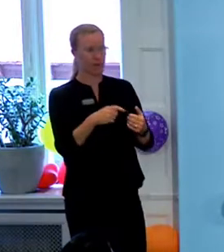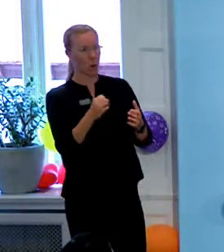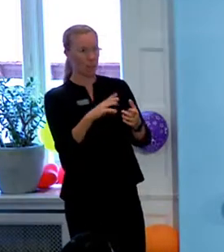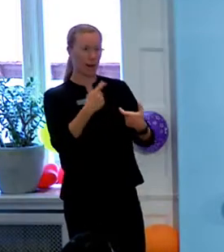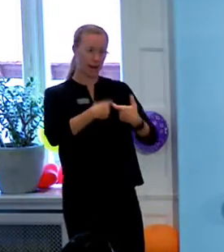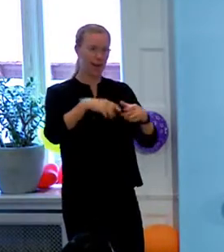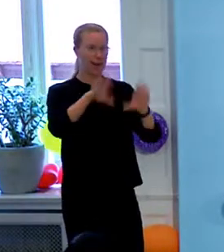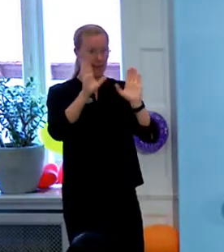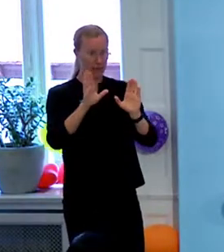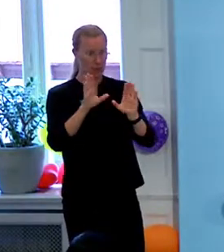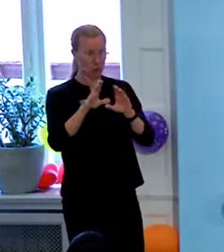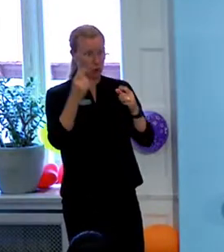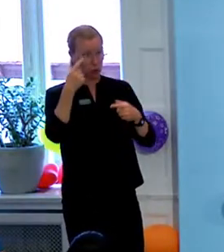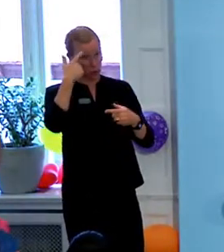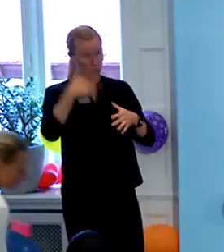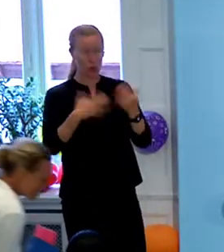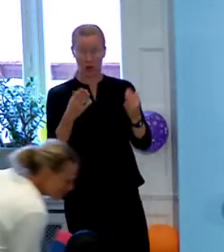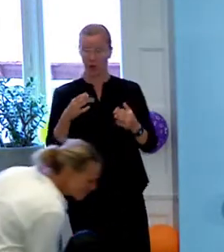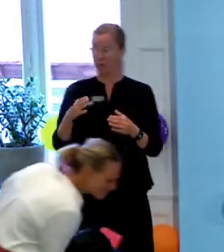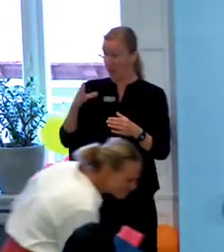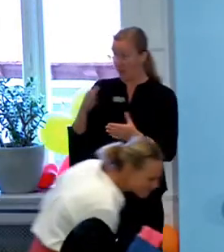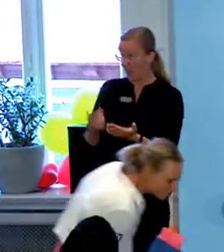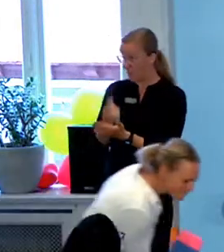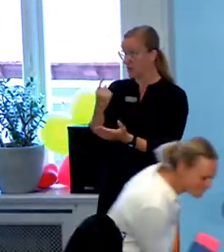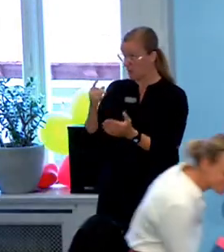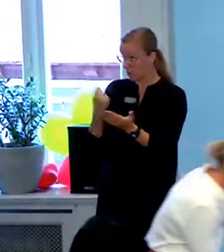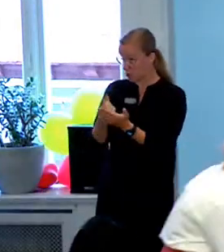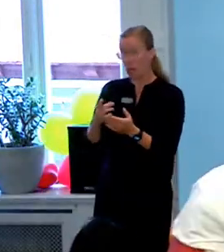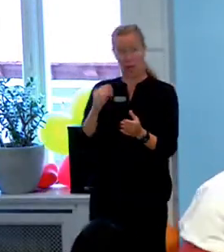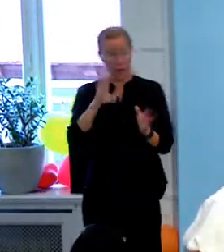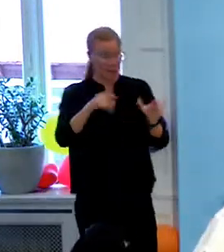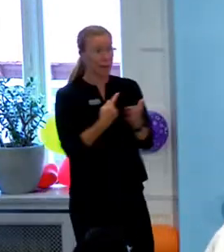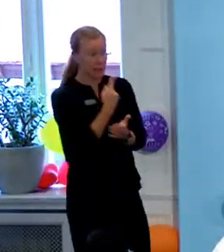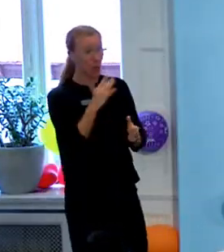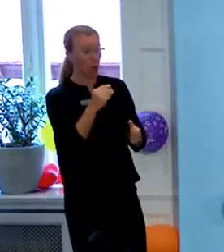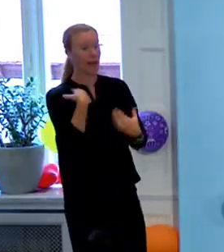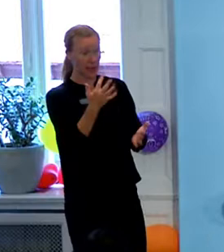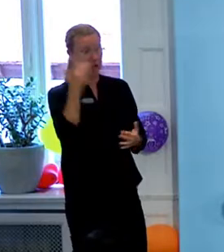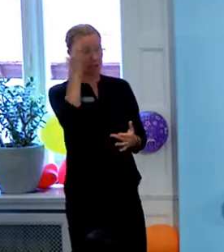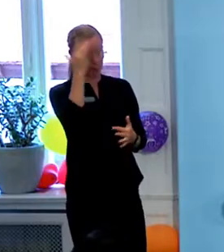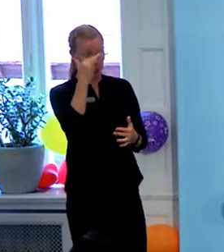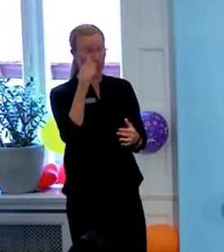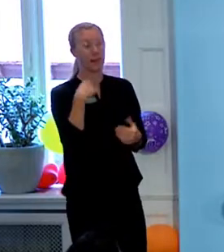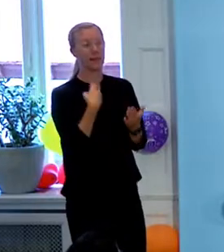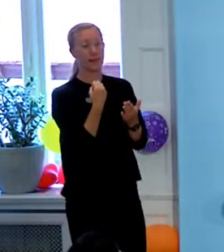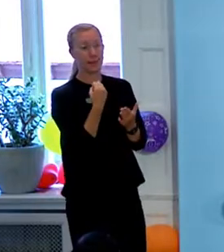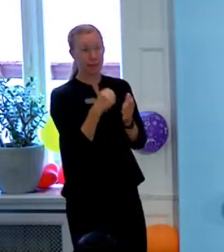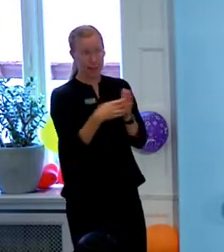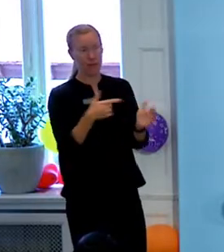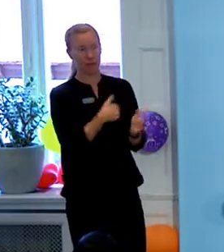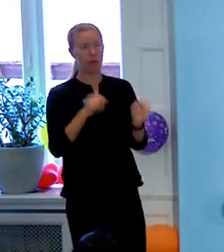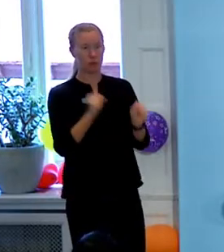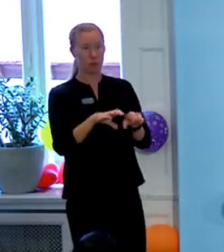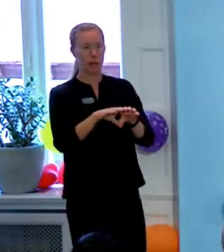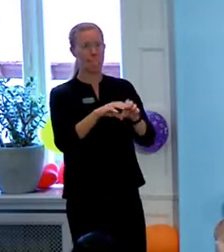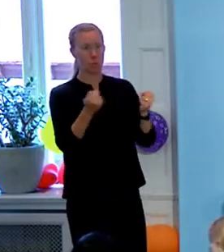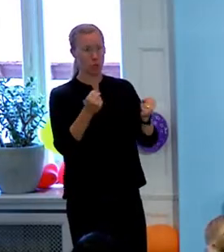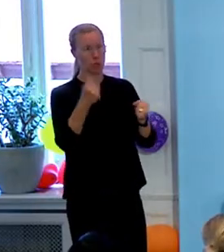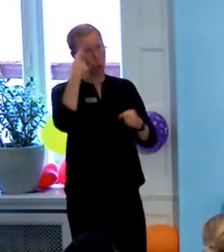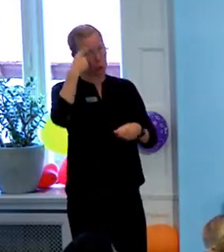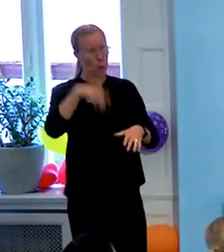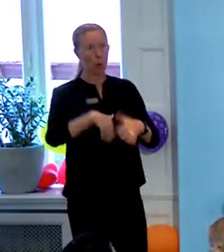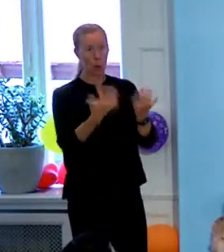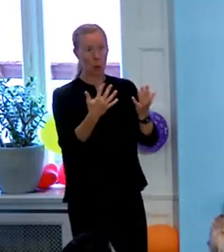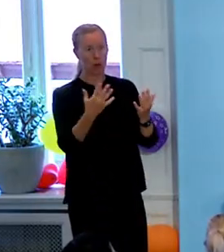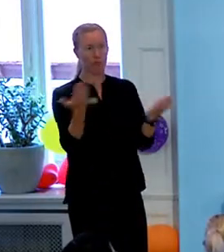och det blir ju barockt. Det är ju en sån konstig... Men det har hänt. Ja. Och det är ju ett problem, eller hur? Det är därför vi behöver bryta också kulturen. Och jag tänker